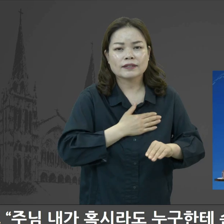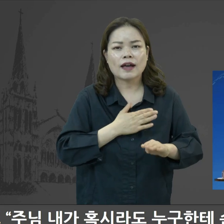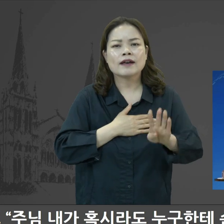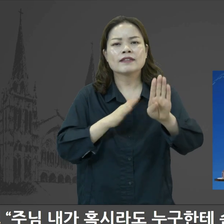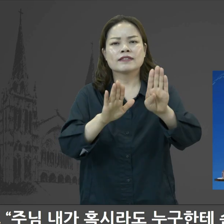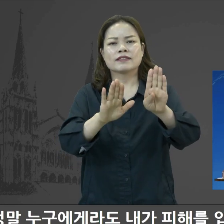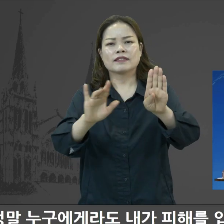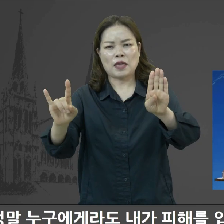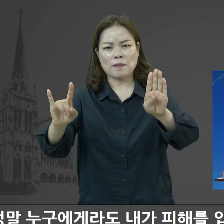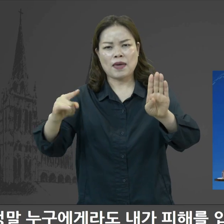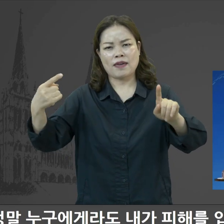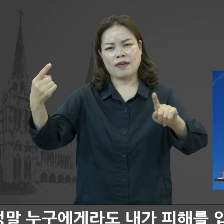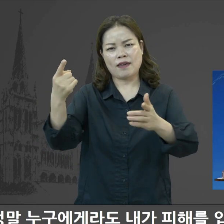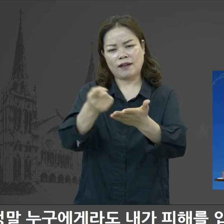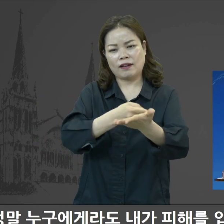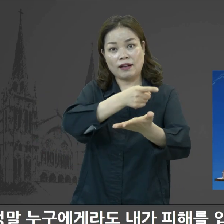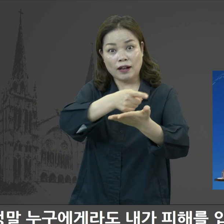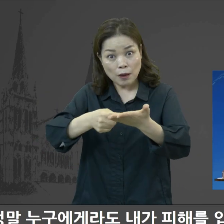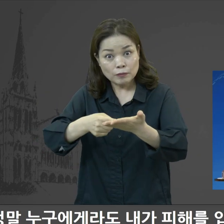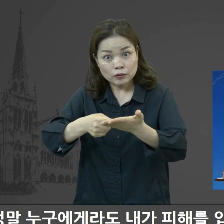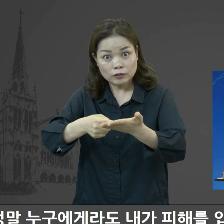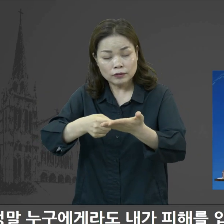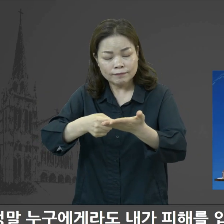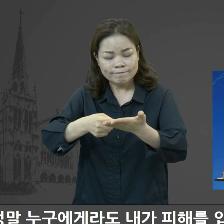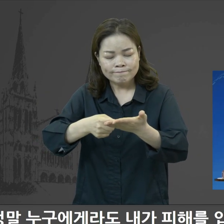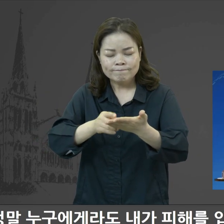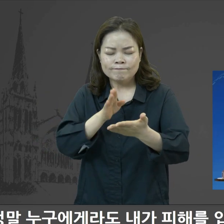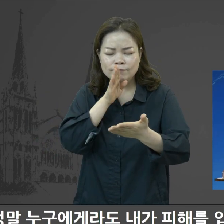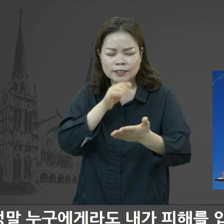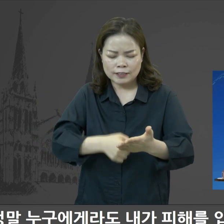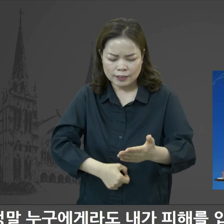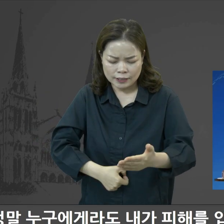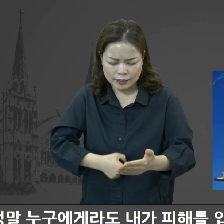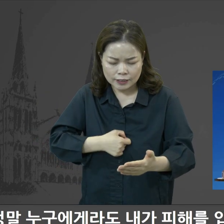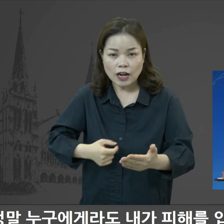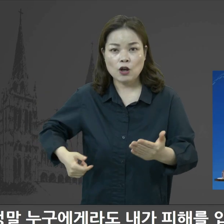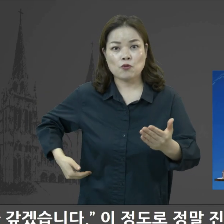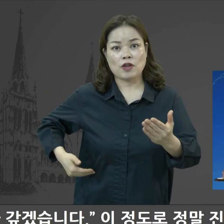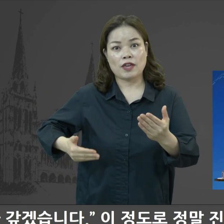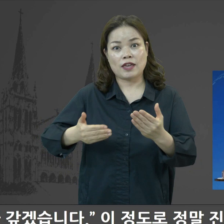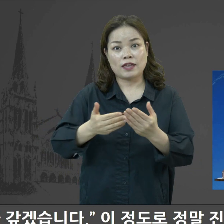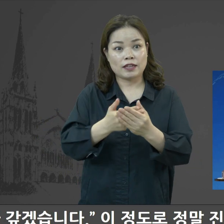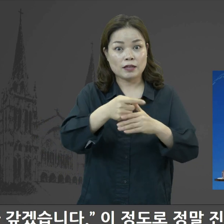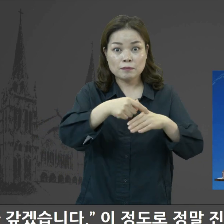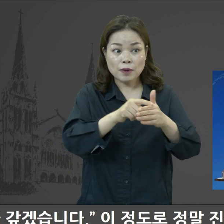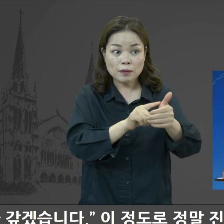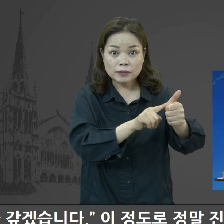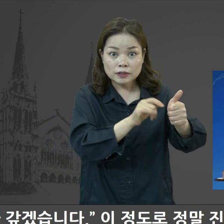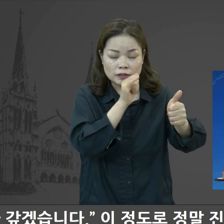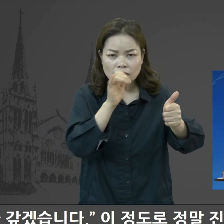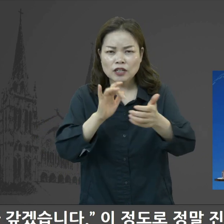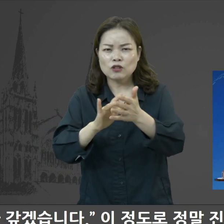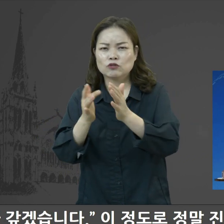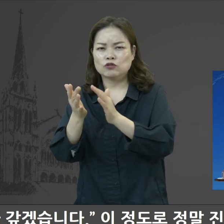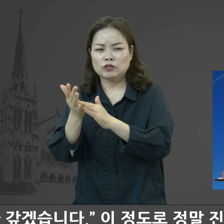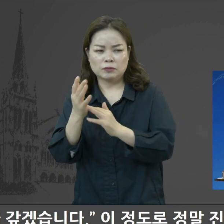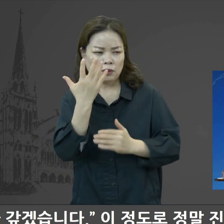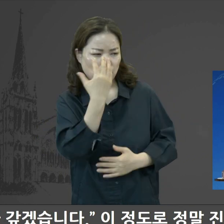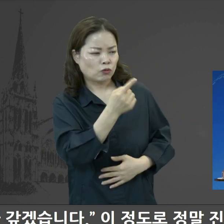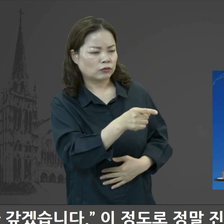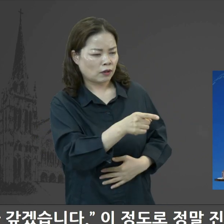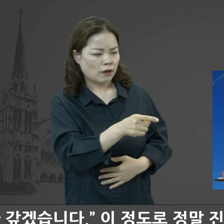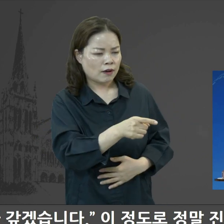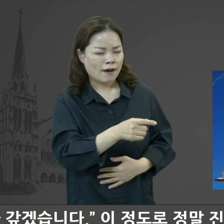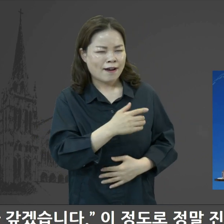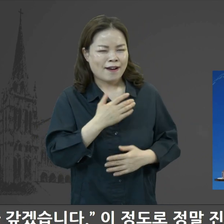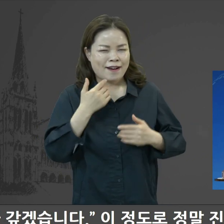다 내가 갚겠습니다. 이 정도로 정말 진실하게 그렇게 회개하는 마음을 가지니까 예수님께서 삭개오를 보시고요